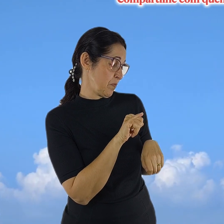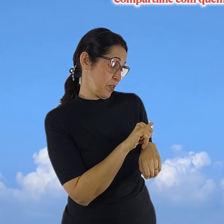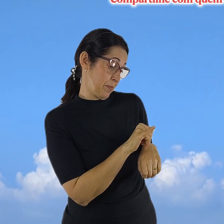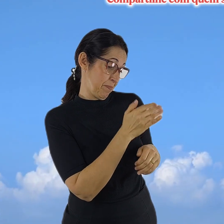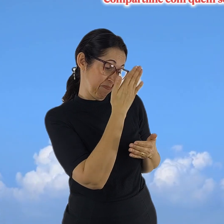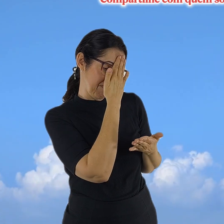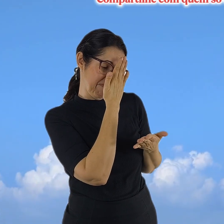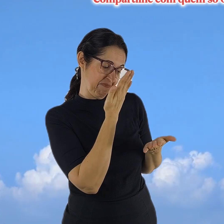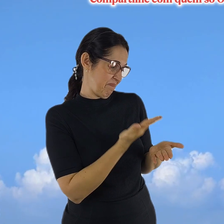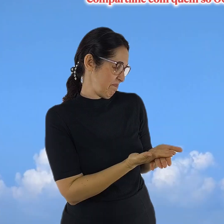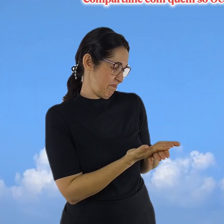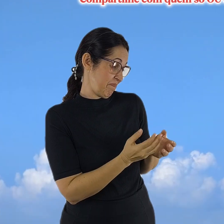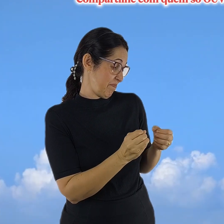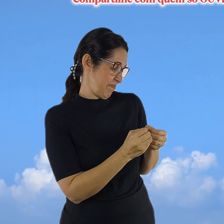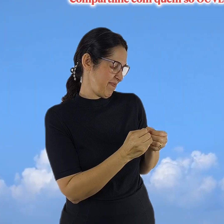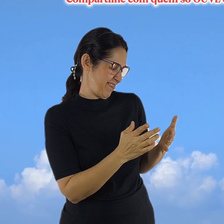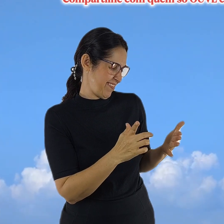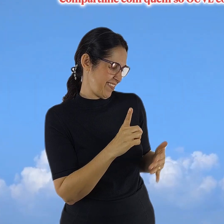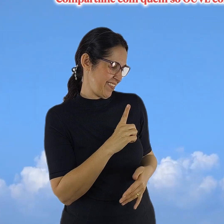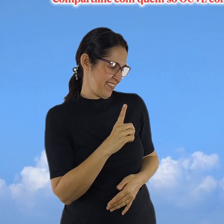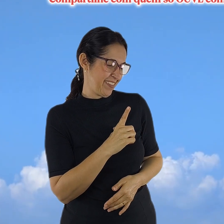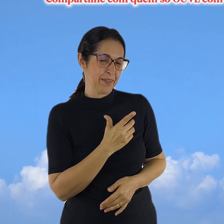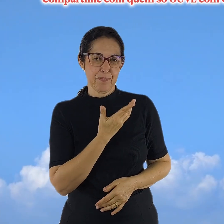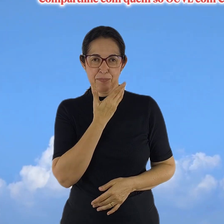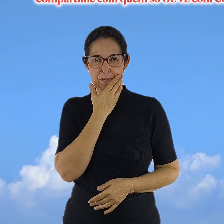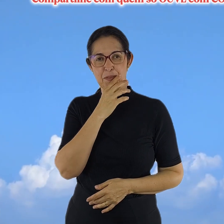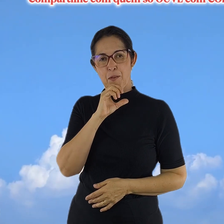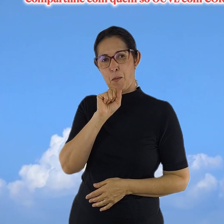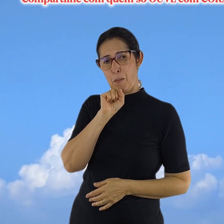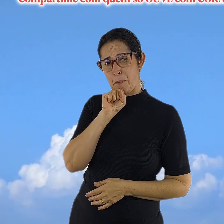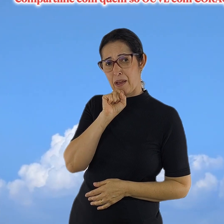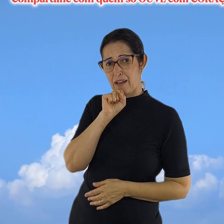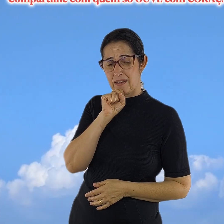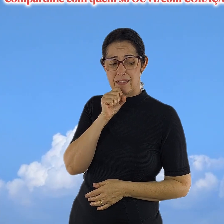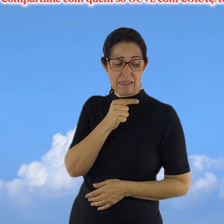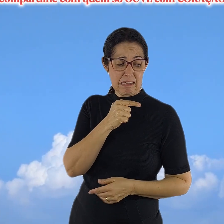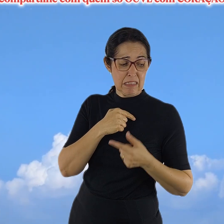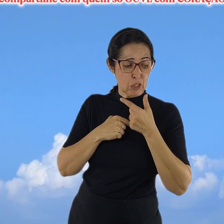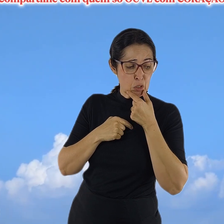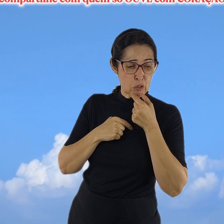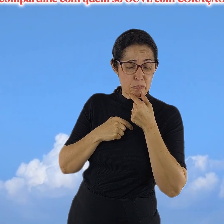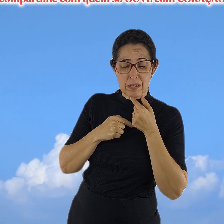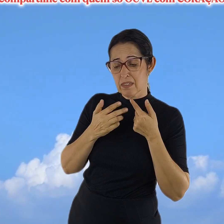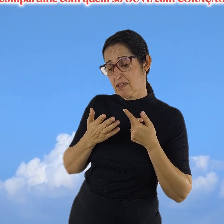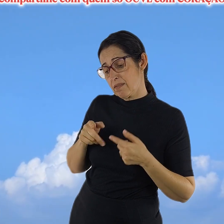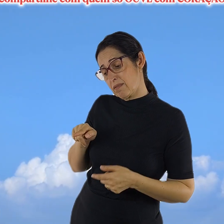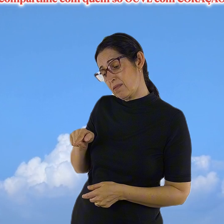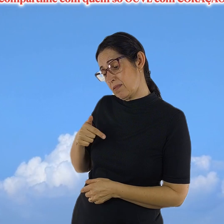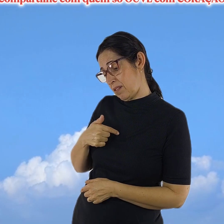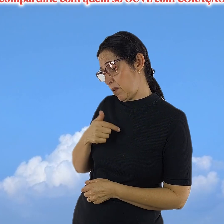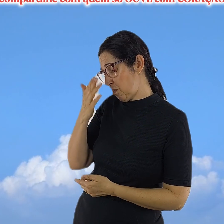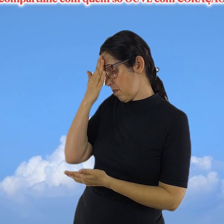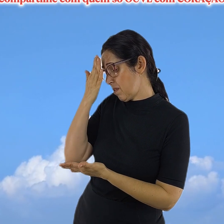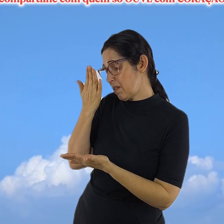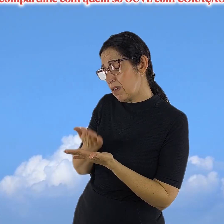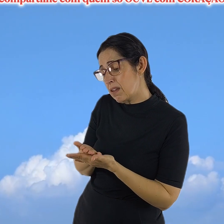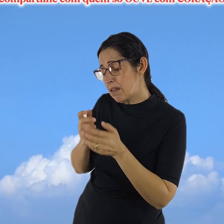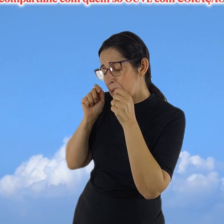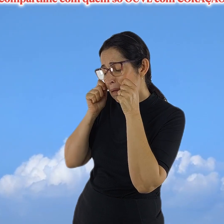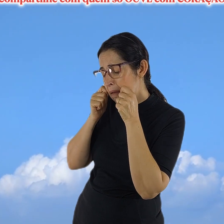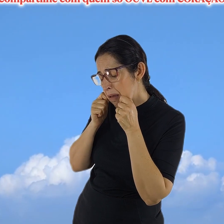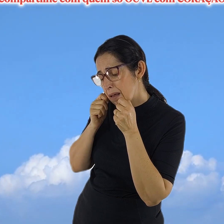crer. E logo o pai do menino, clamando com lágrimas, disse: eu creio,